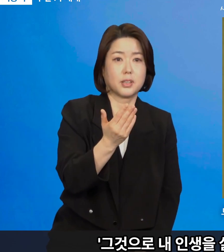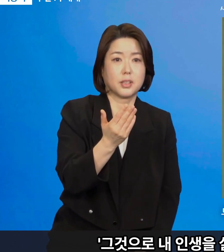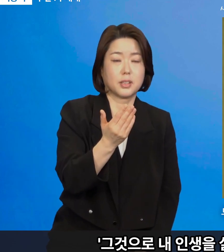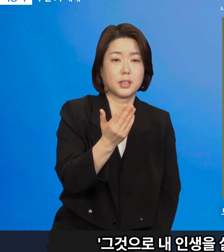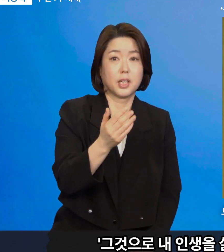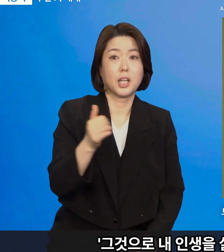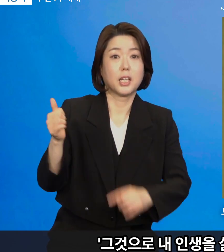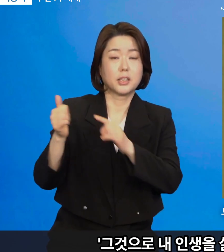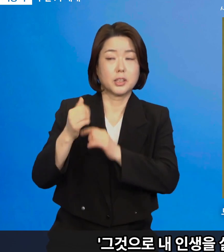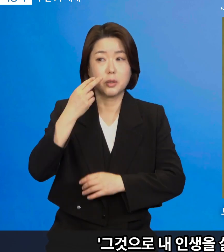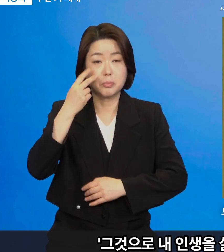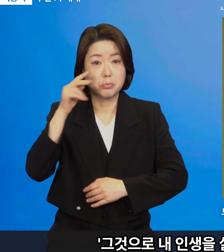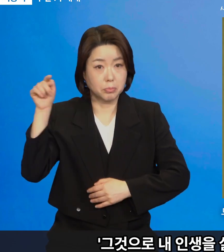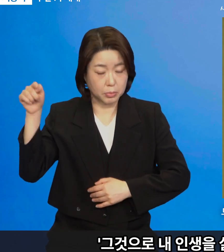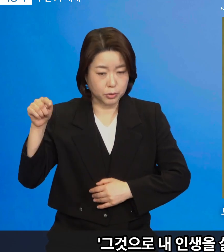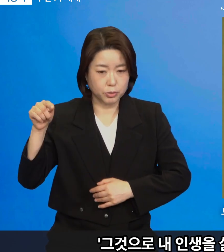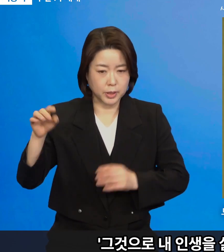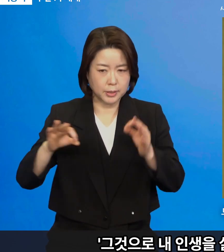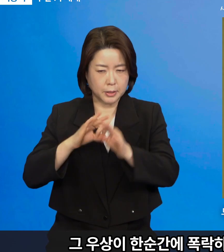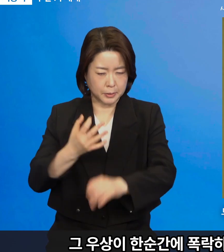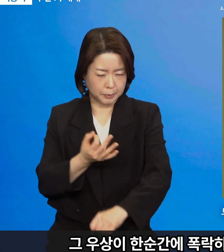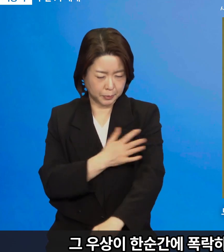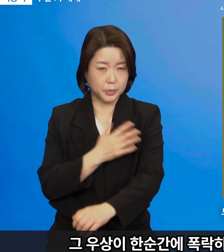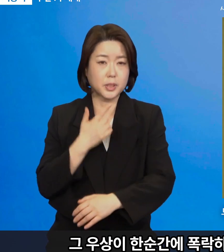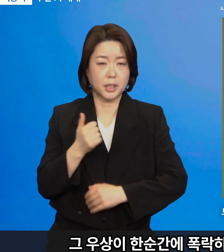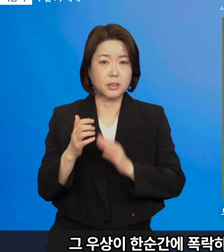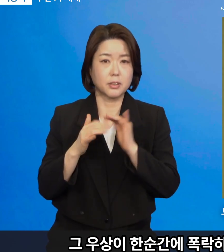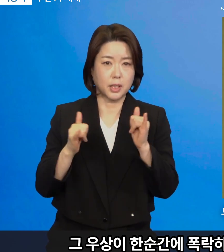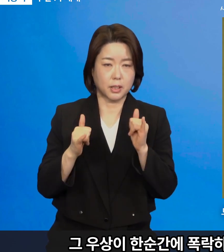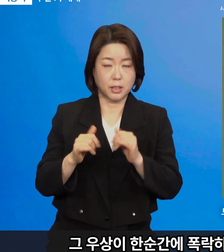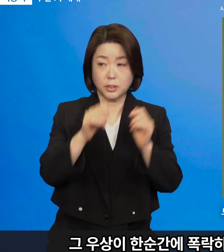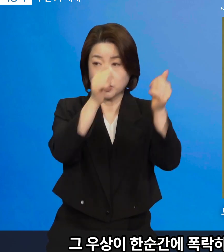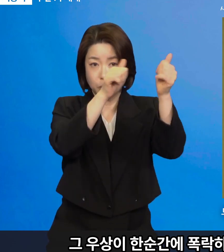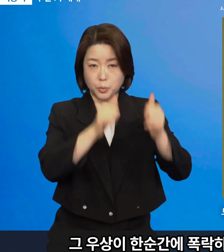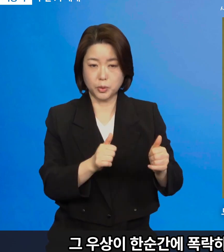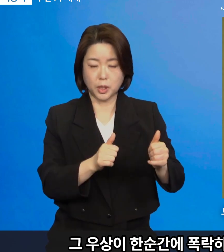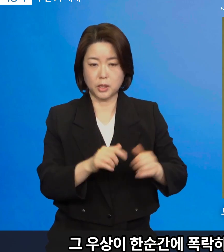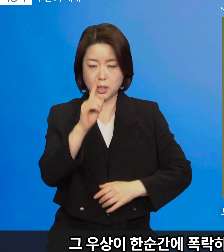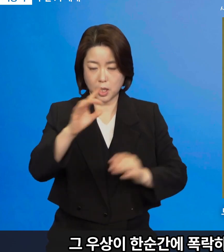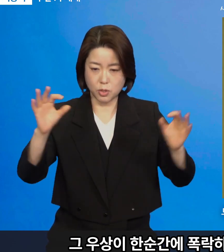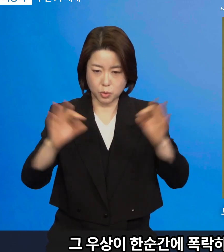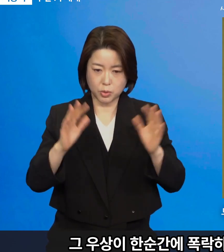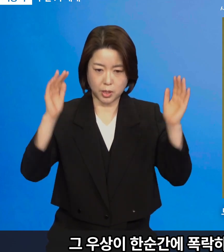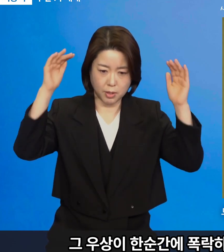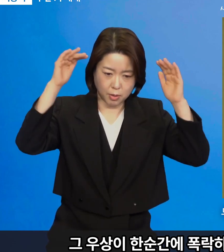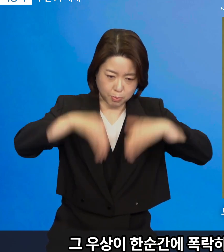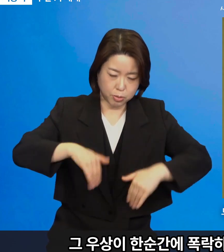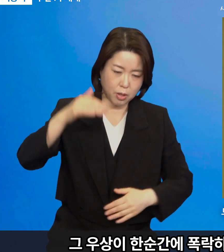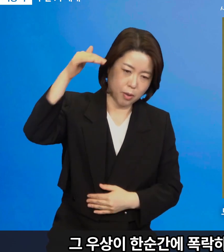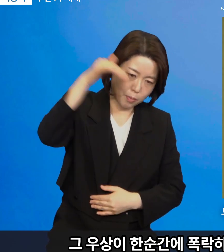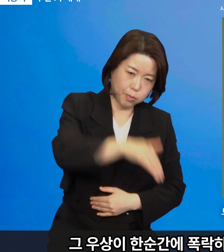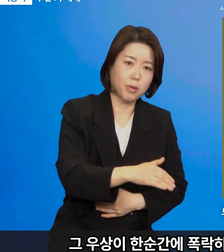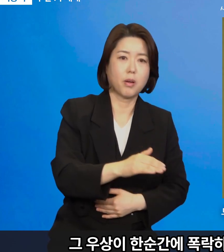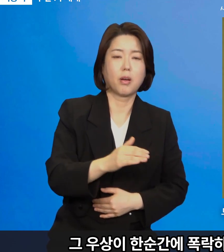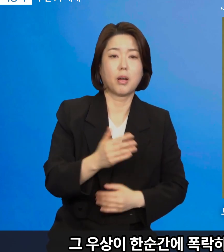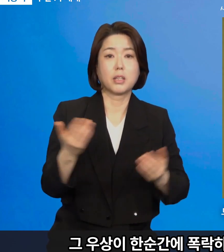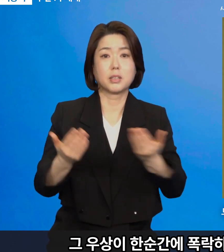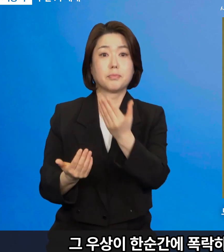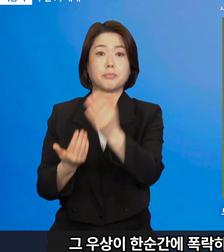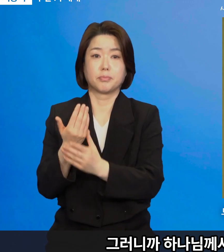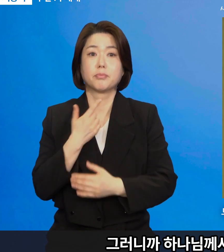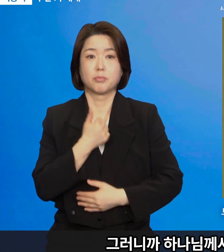그것으로 내 인생을 살 수 있어라고 믿었던 그 우상이 한순간에 폭락하는, 무너지는